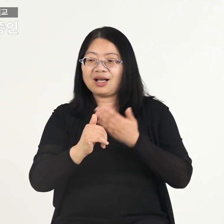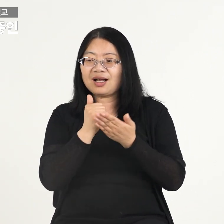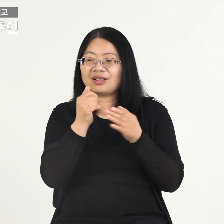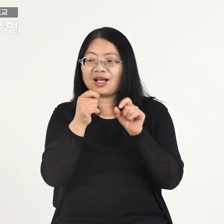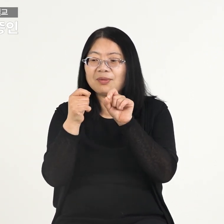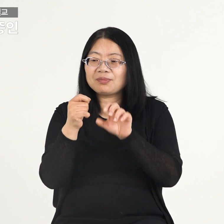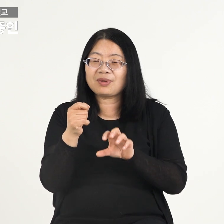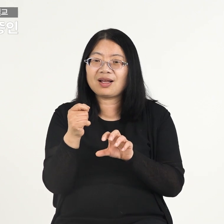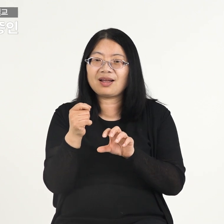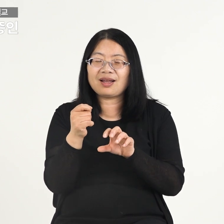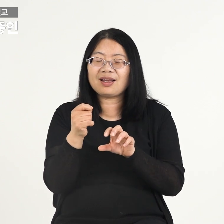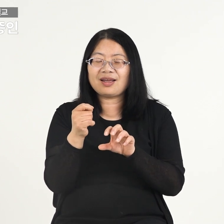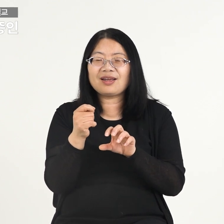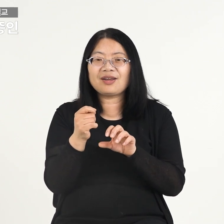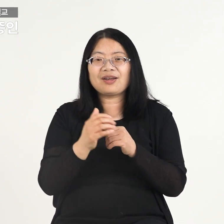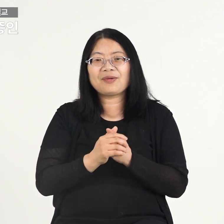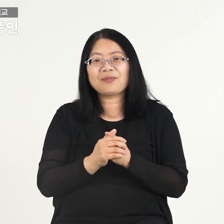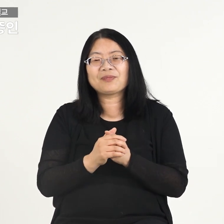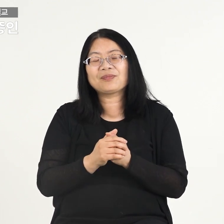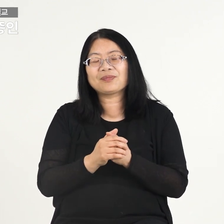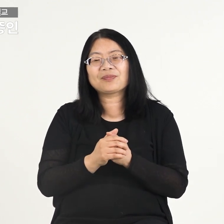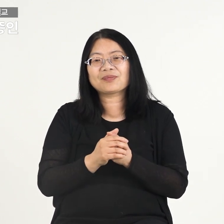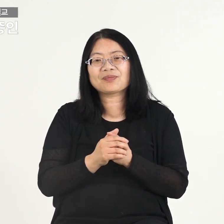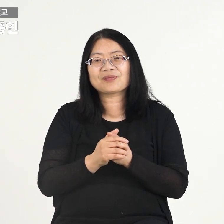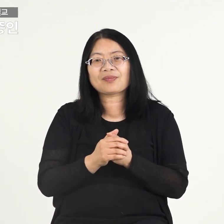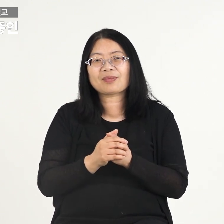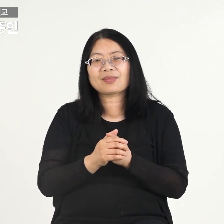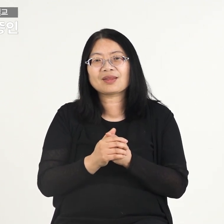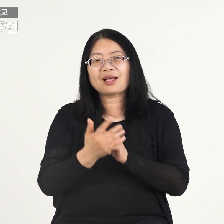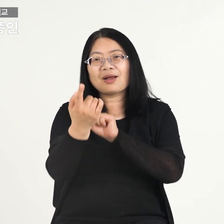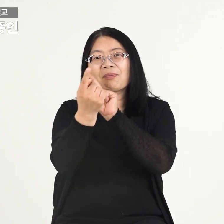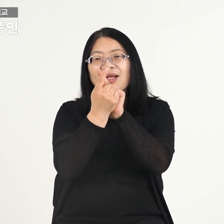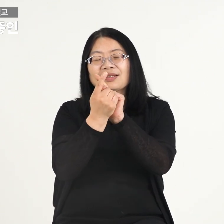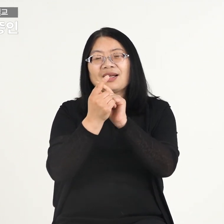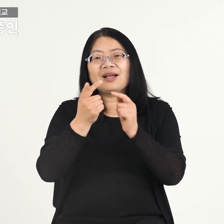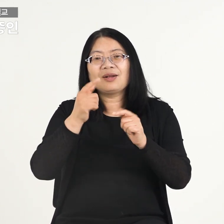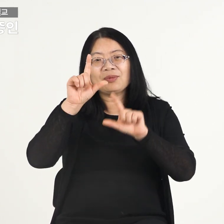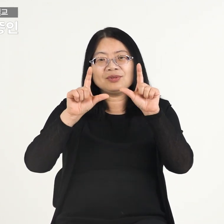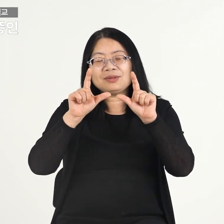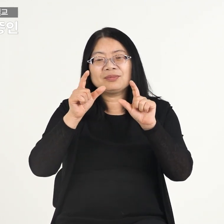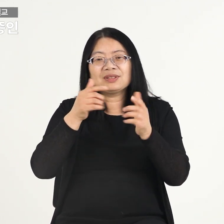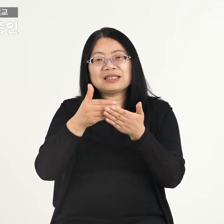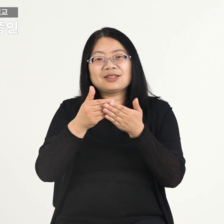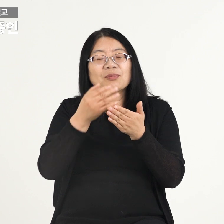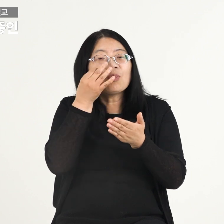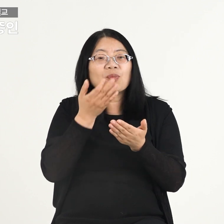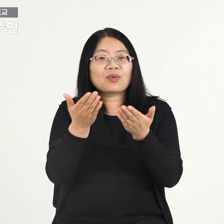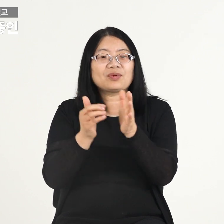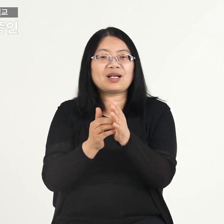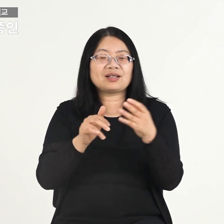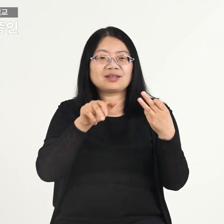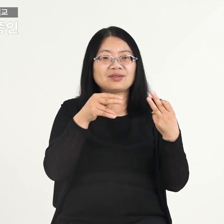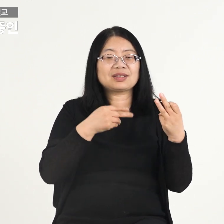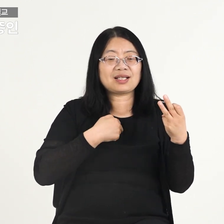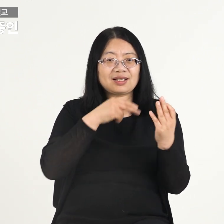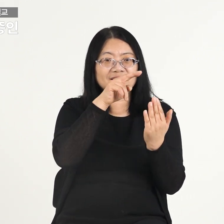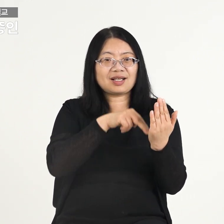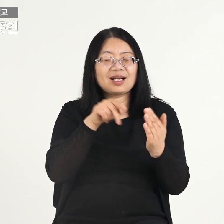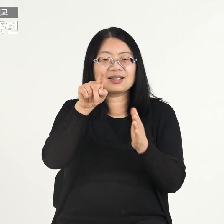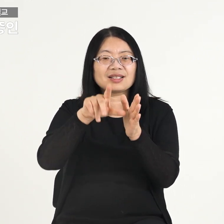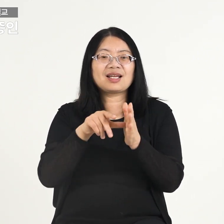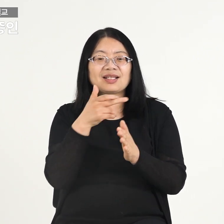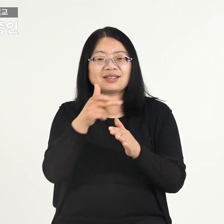앞에 드러날 그림들을 보여주는 거죠. 13절 제가 했습니다. 그때에